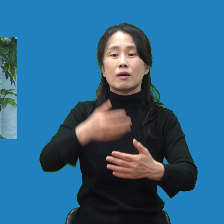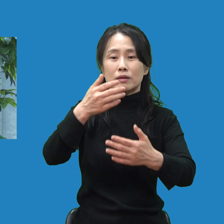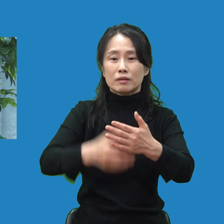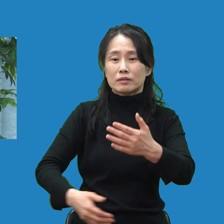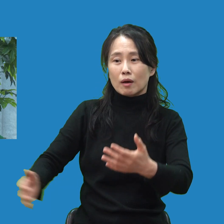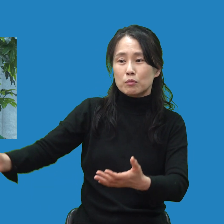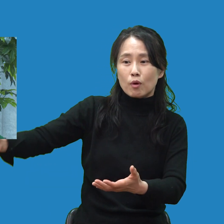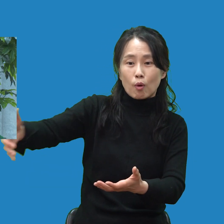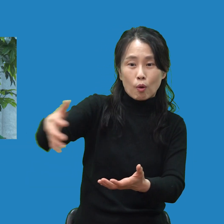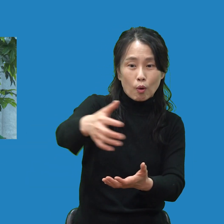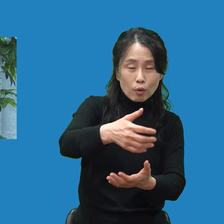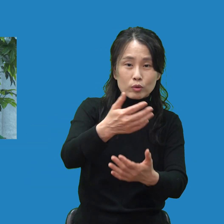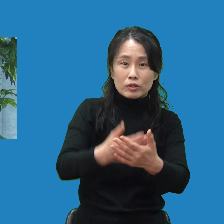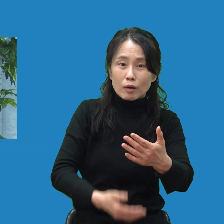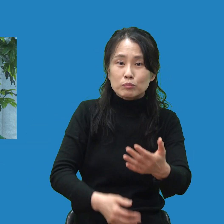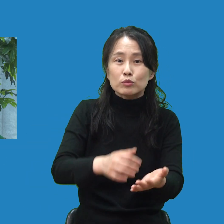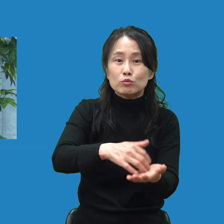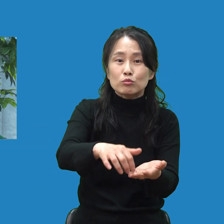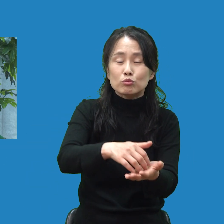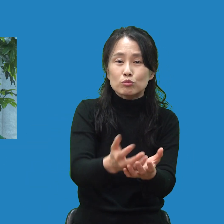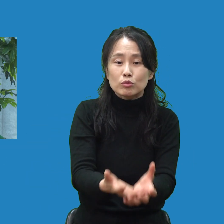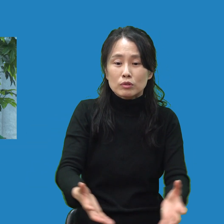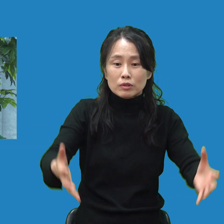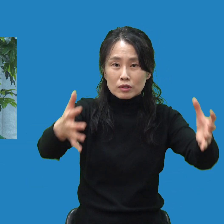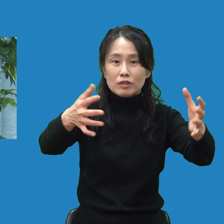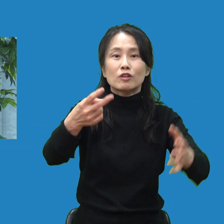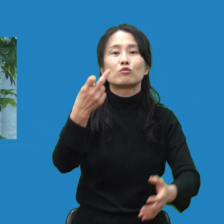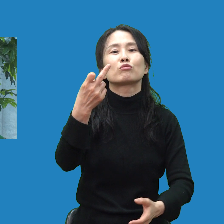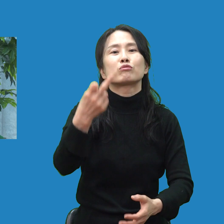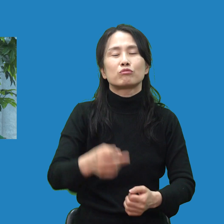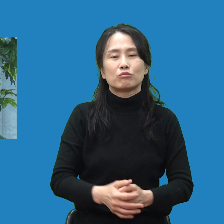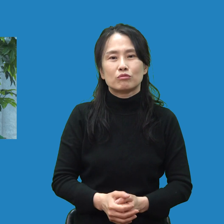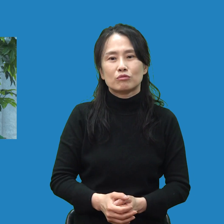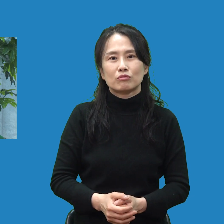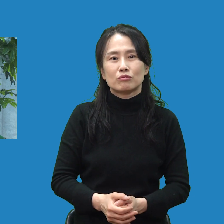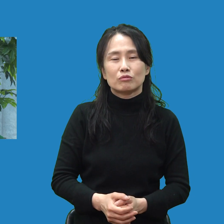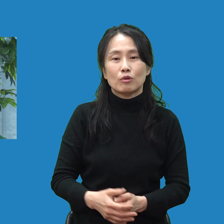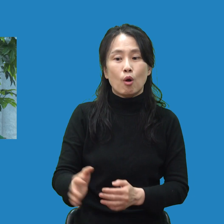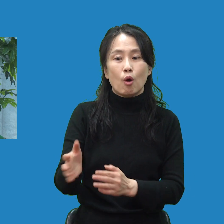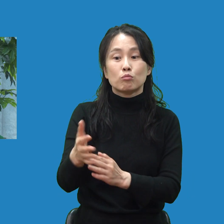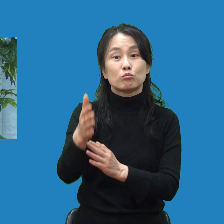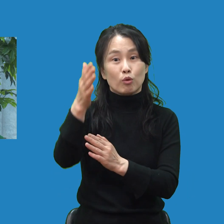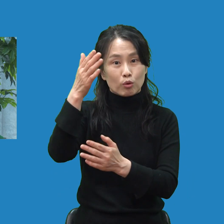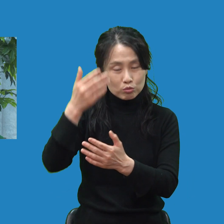조각도 12광주리를 가득 채웠다 했습니다. 물고기도 남았습니다.